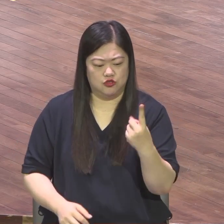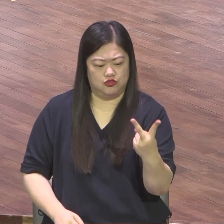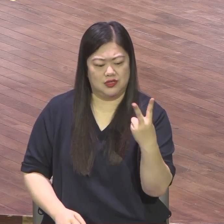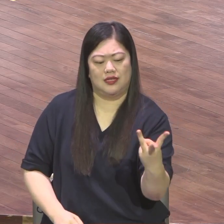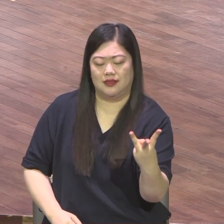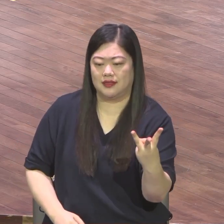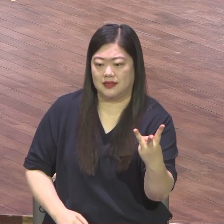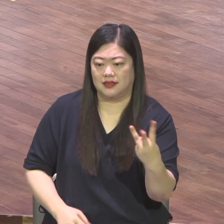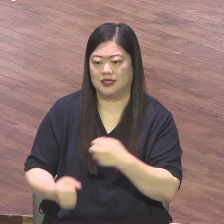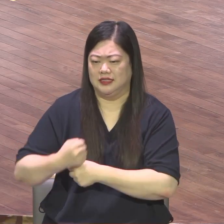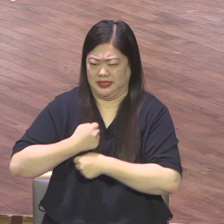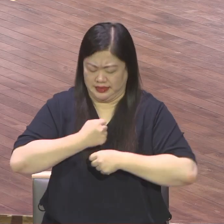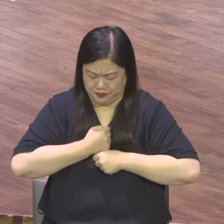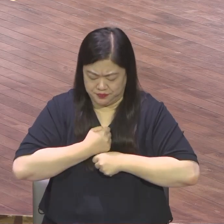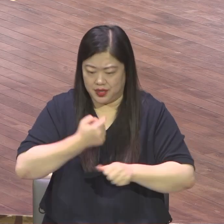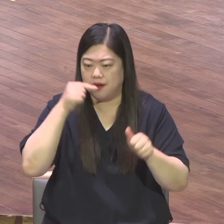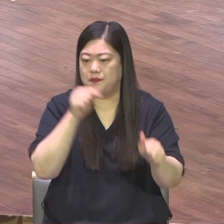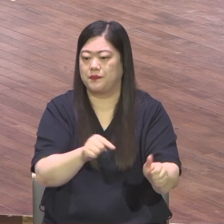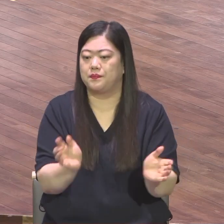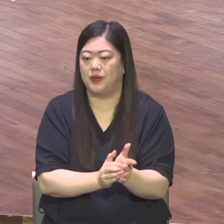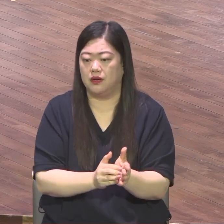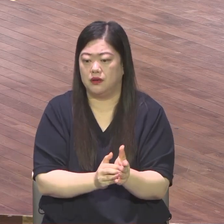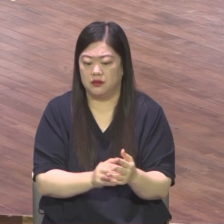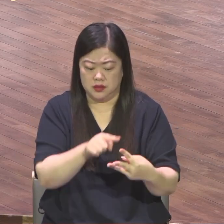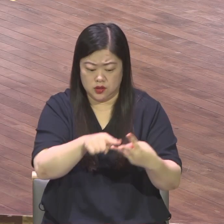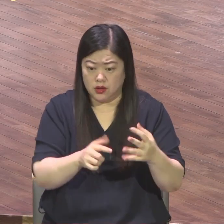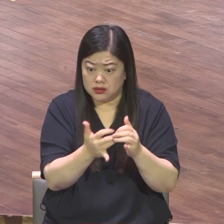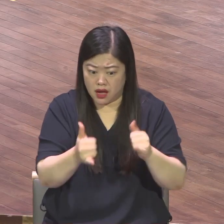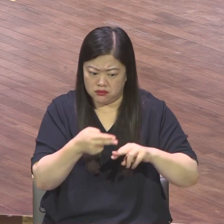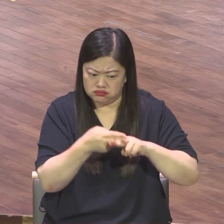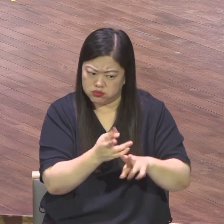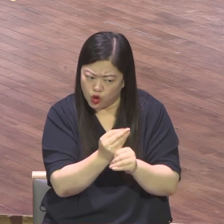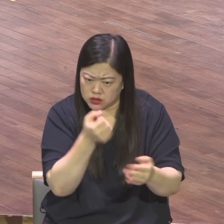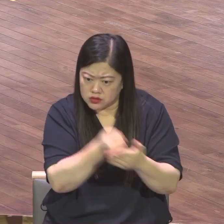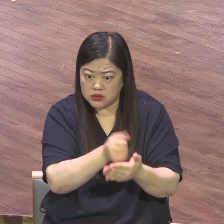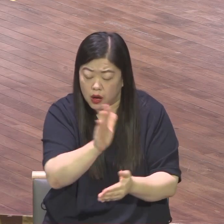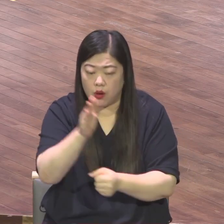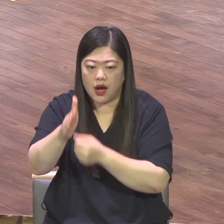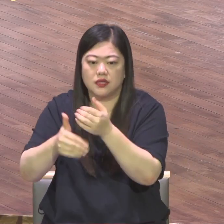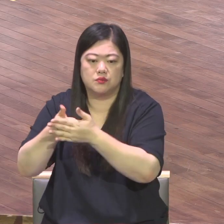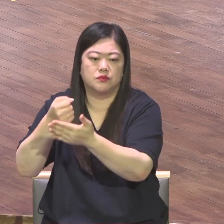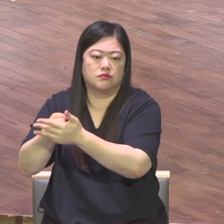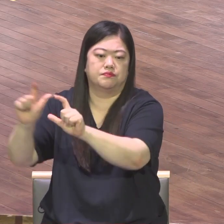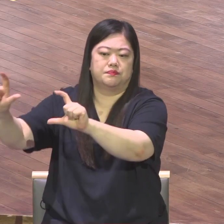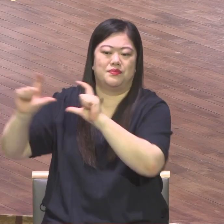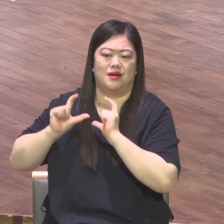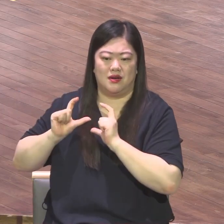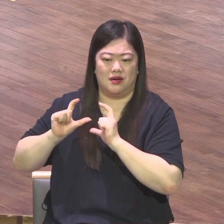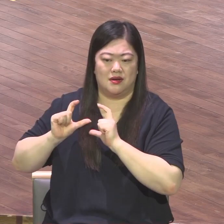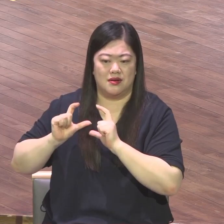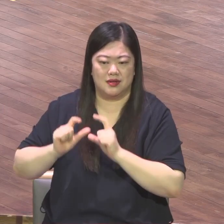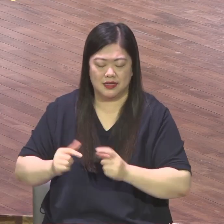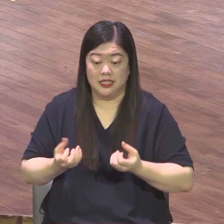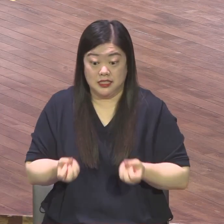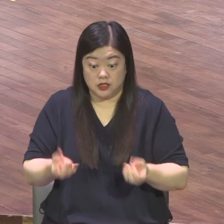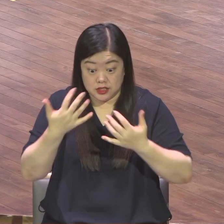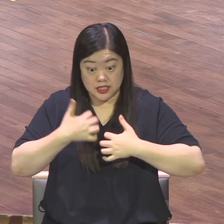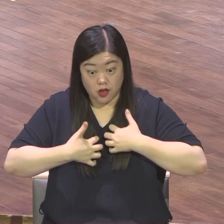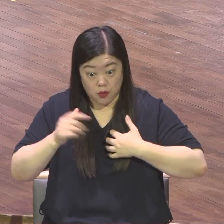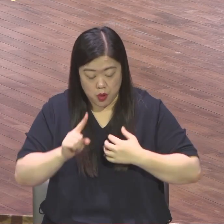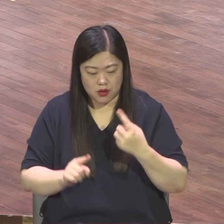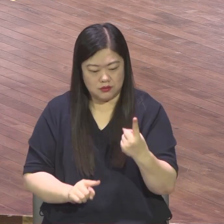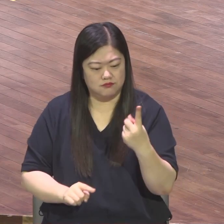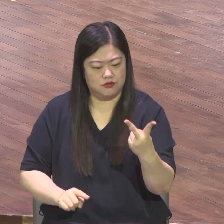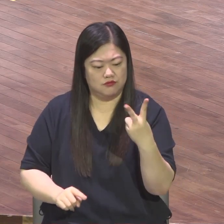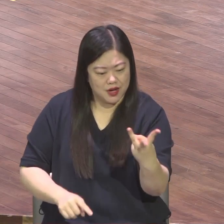게 아니에요. 교회가 만든 거 아닙니다. 하나님이 만든 거예요. 너희들은 매년 세 번 나에게